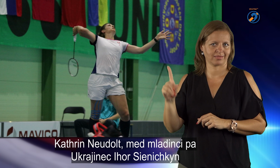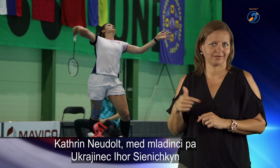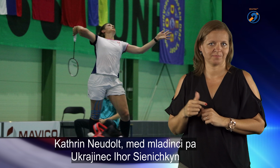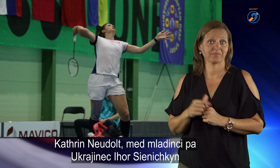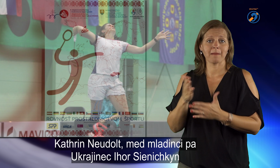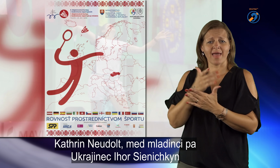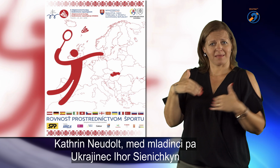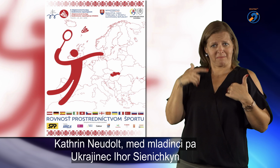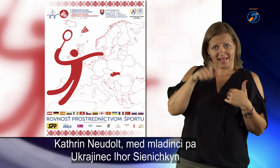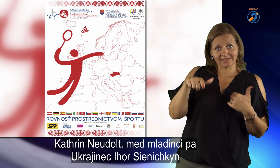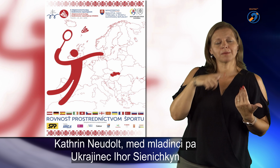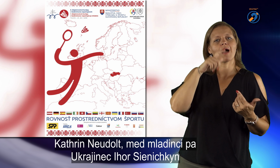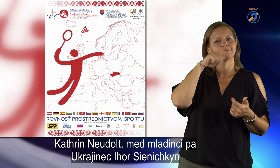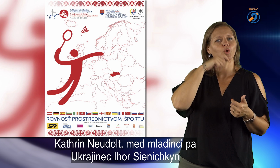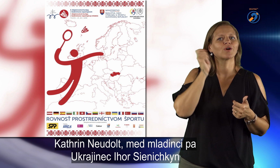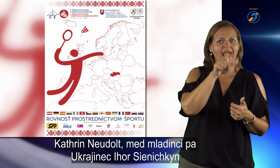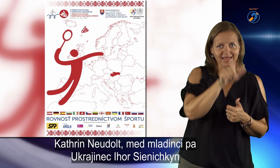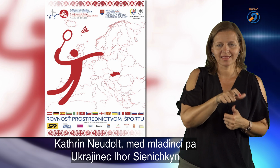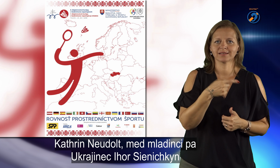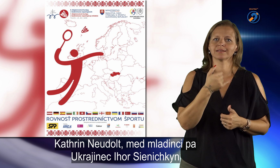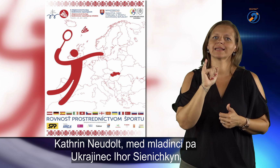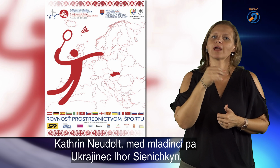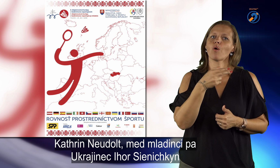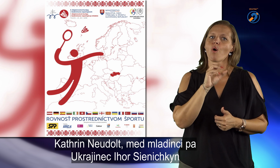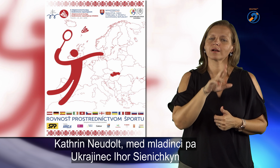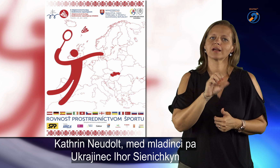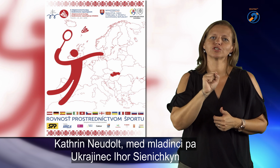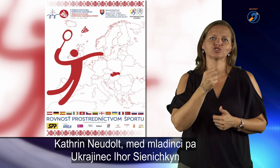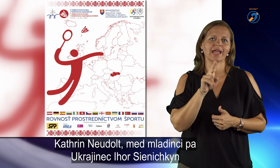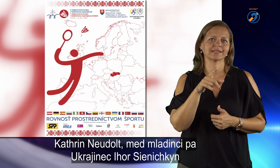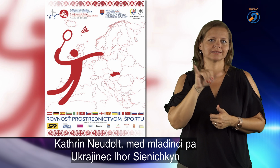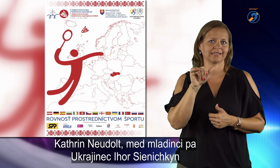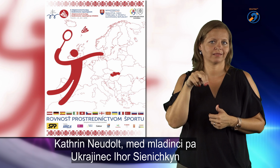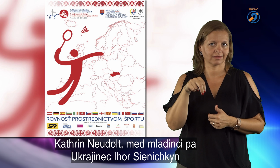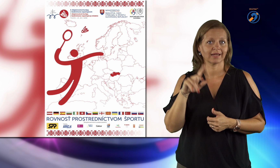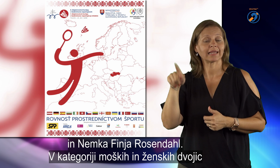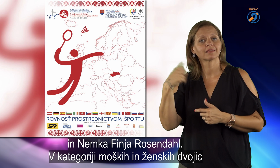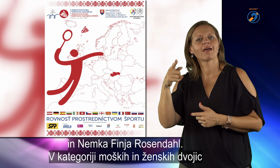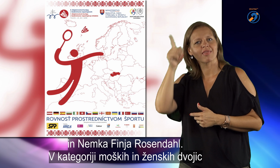Neudold, med mladinci pa Ukrajinec Ihor Sjeničkin in Nemka Finja